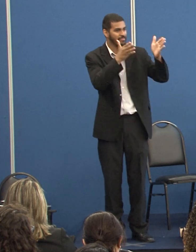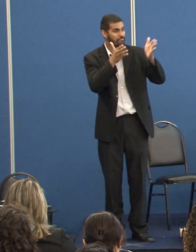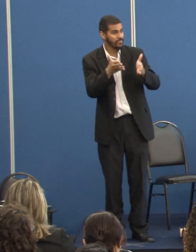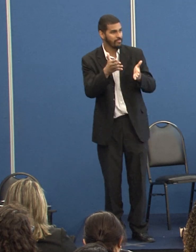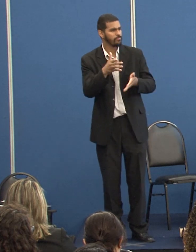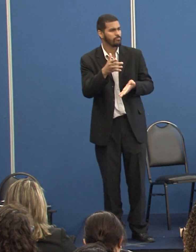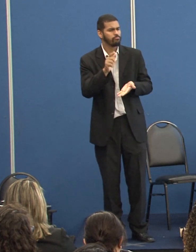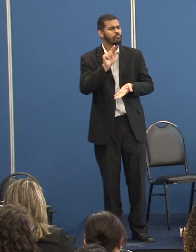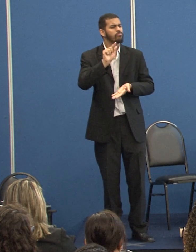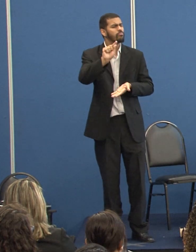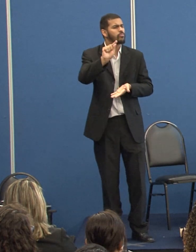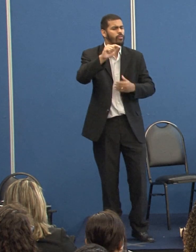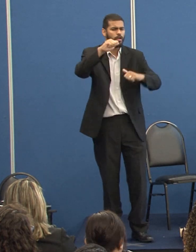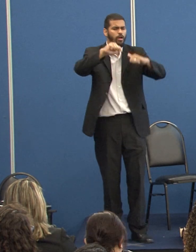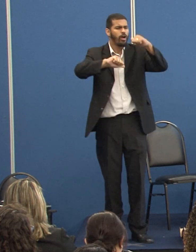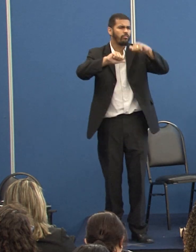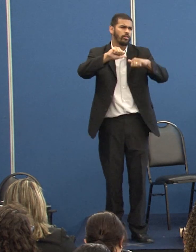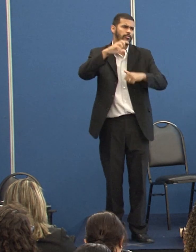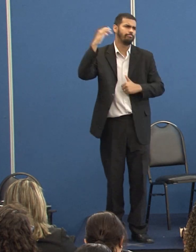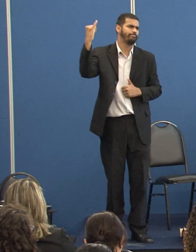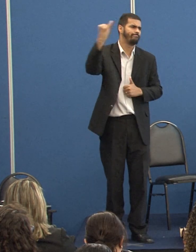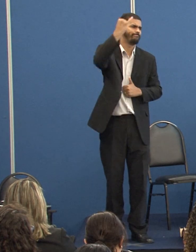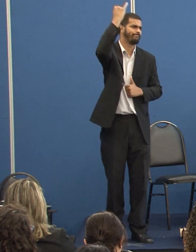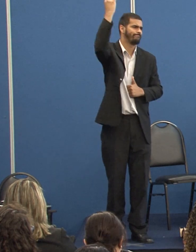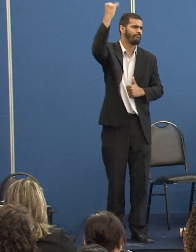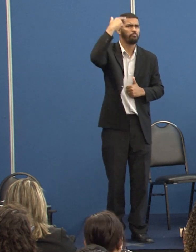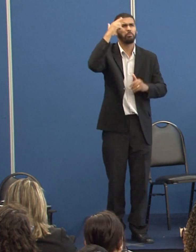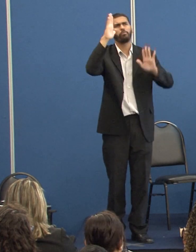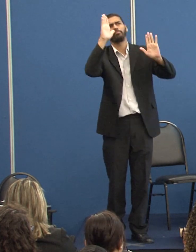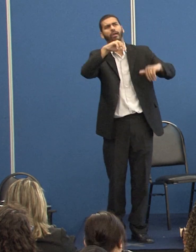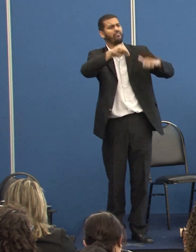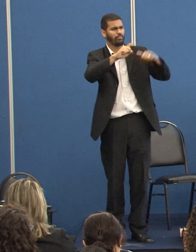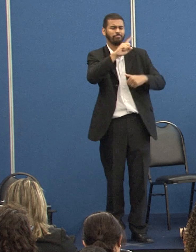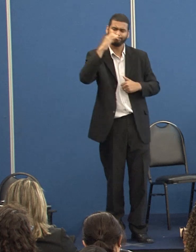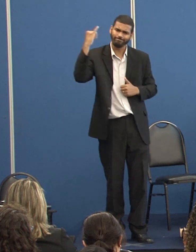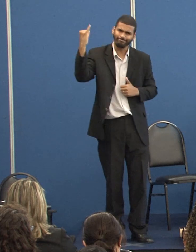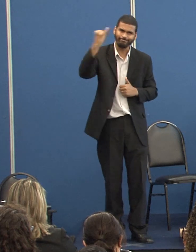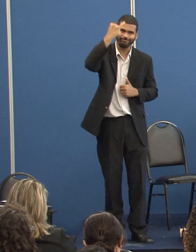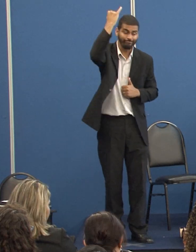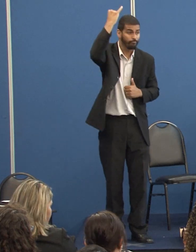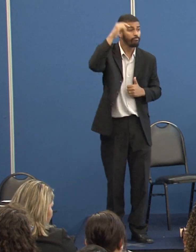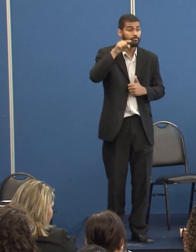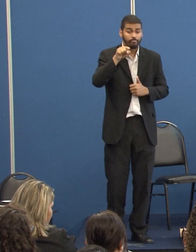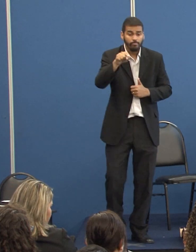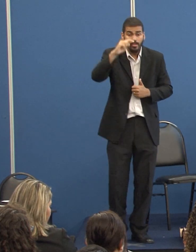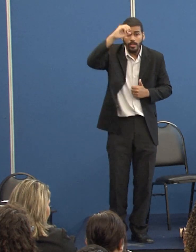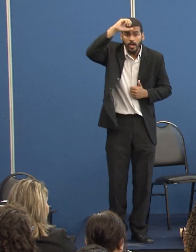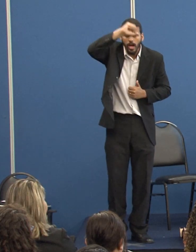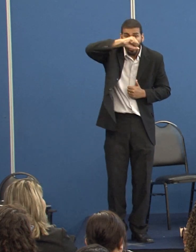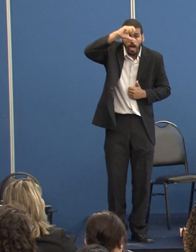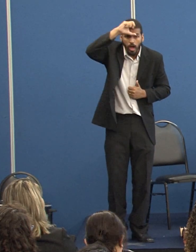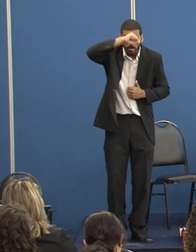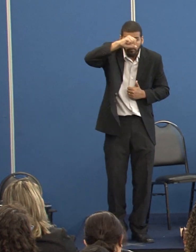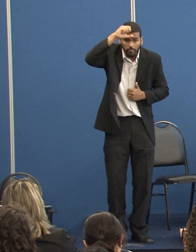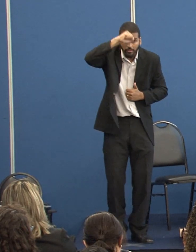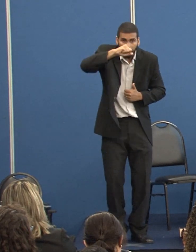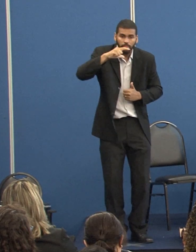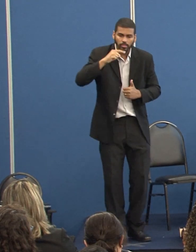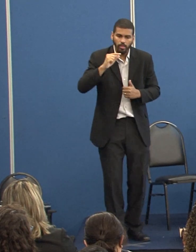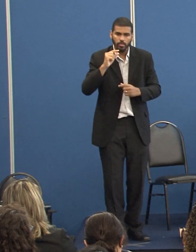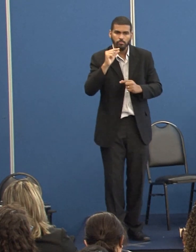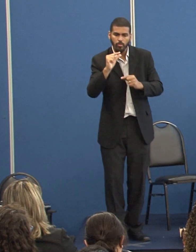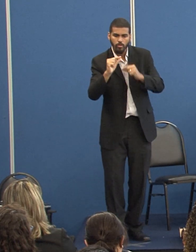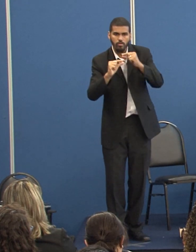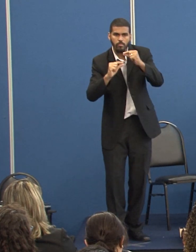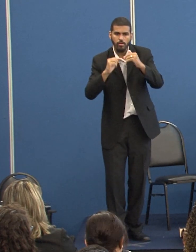a avaliação é um processo necessário, né? E a aprendizagem ela vai ocorrer aos poucos, de acordo